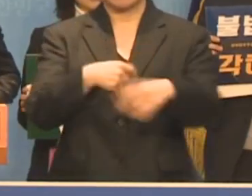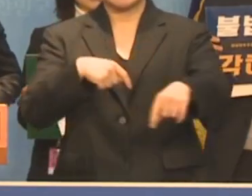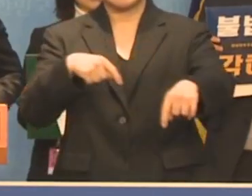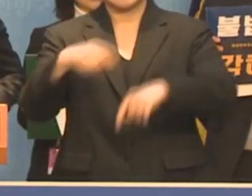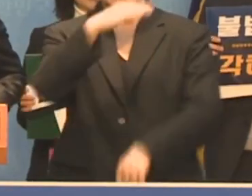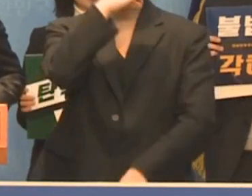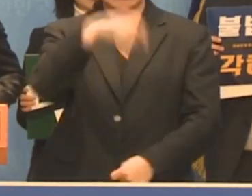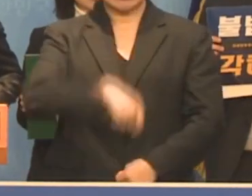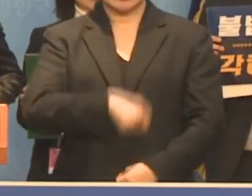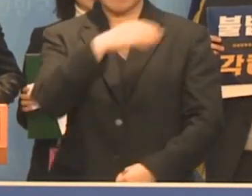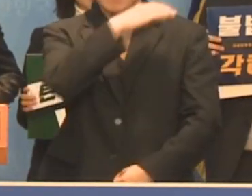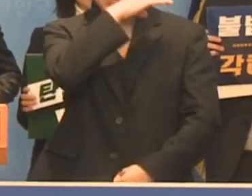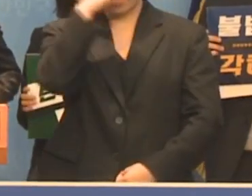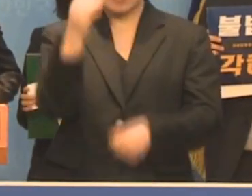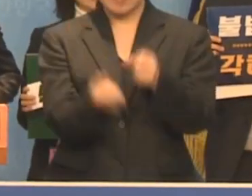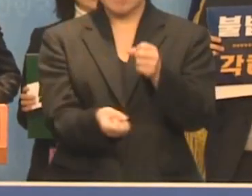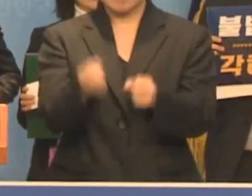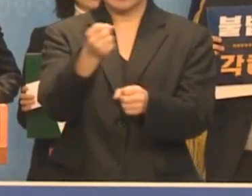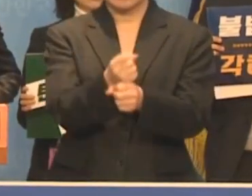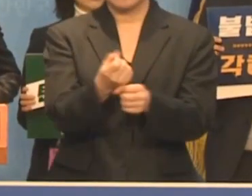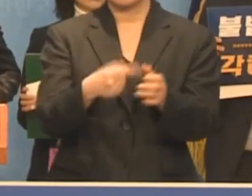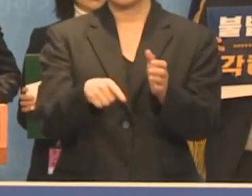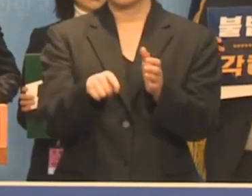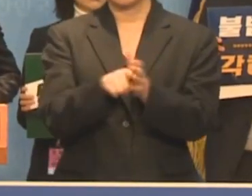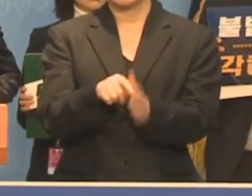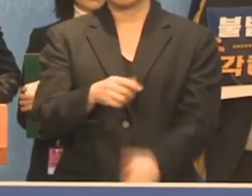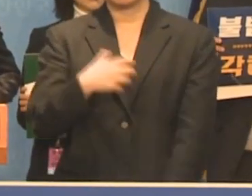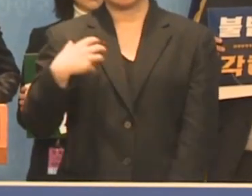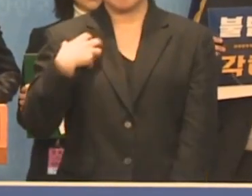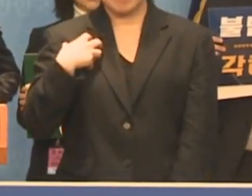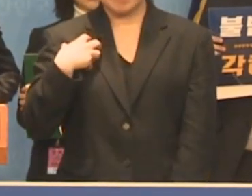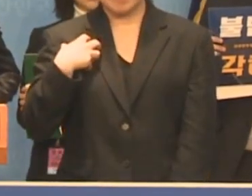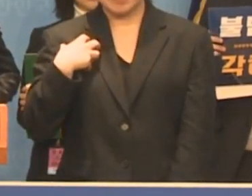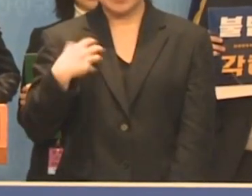바로 세워달라는 시대적 사명을 띤